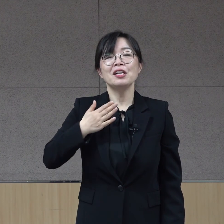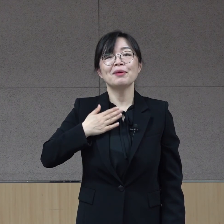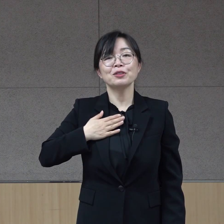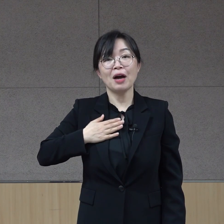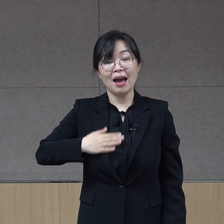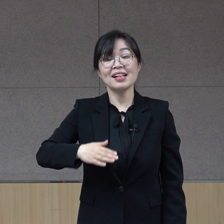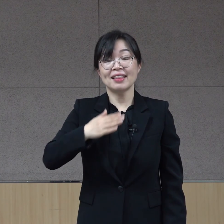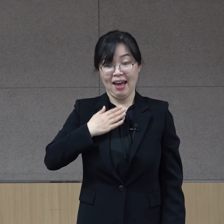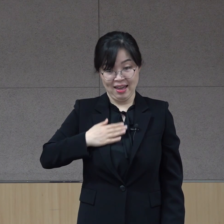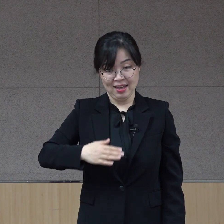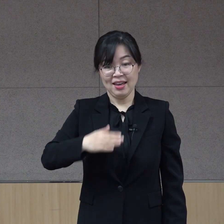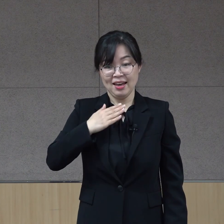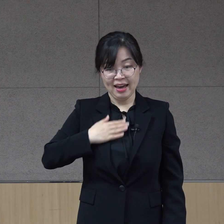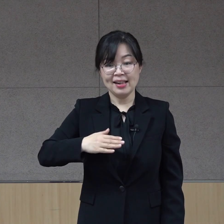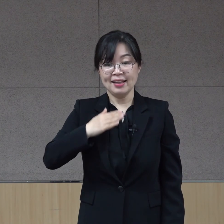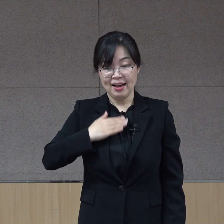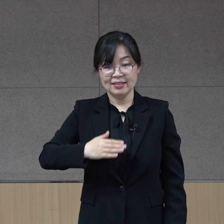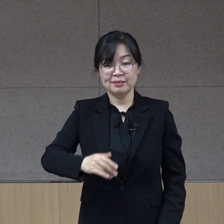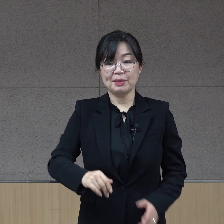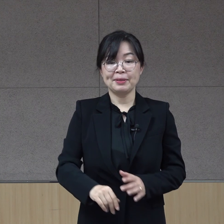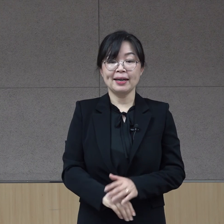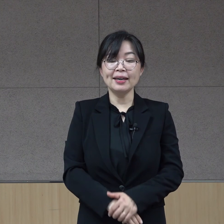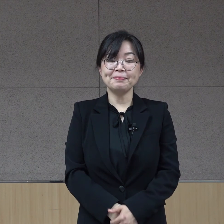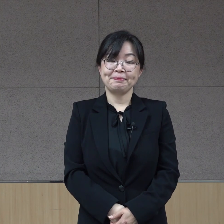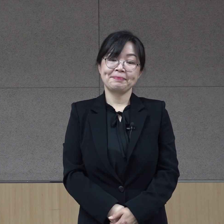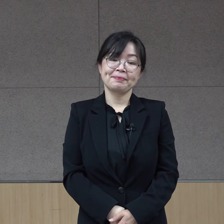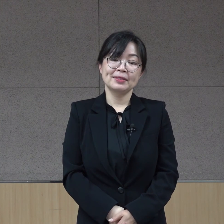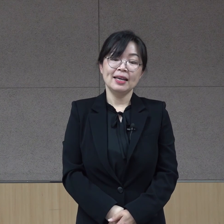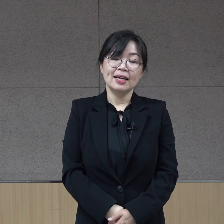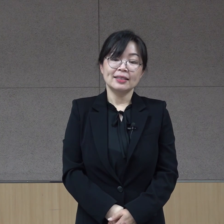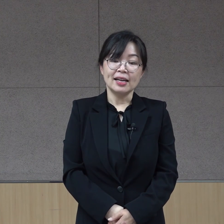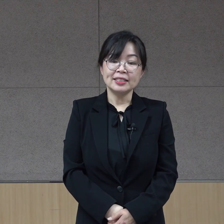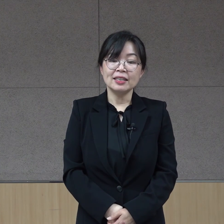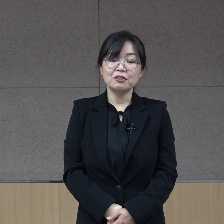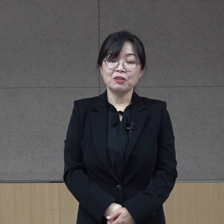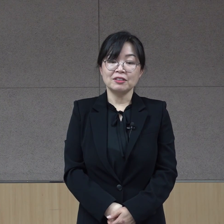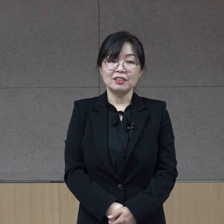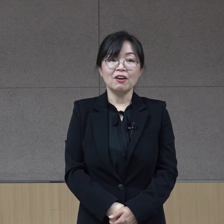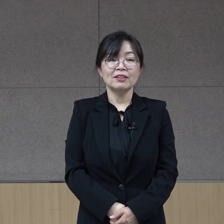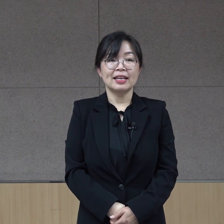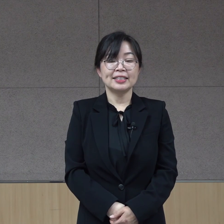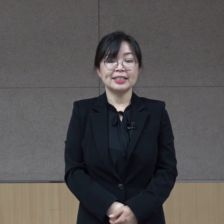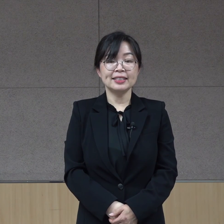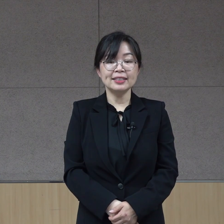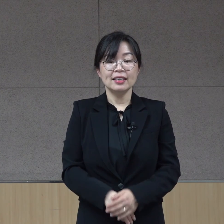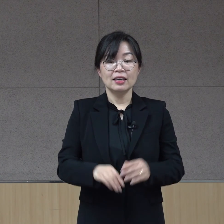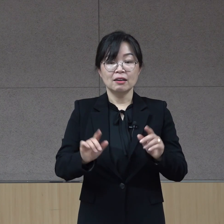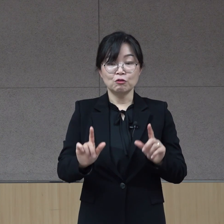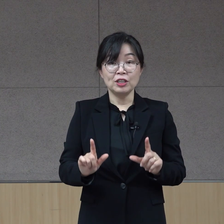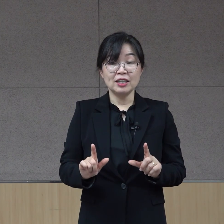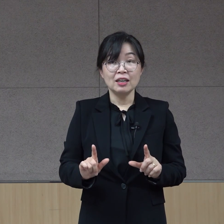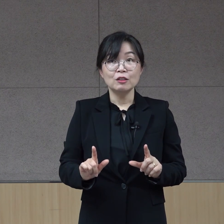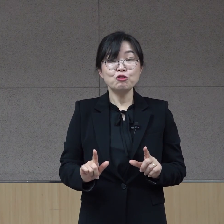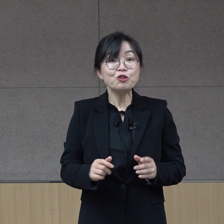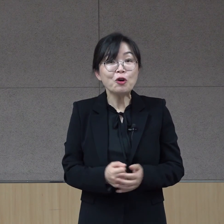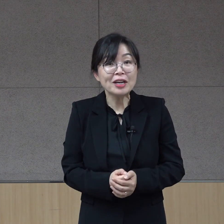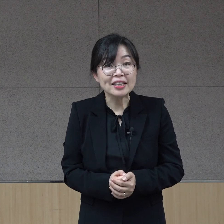일반적으로 알다 쓰면 됩니다. 날씨라는 수화는요. 날씨는 우리 수요일 할